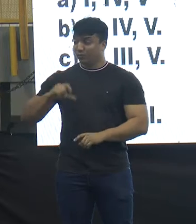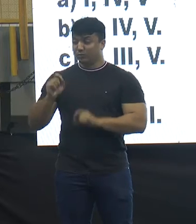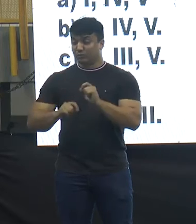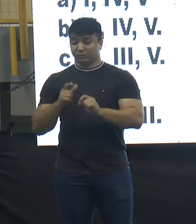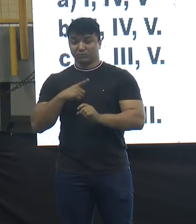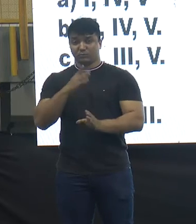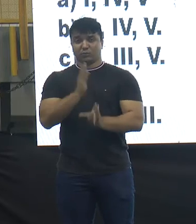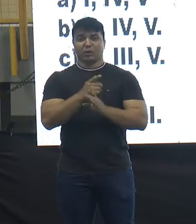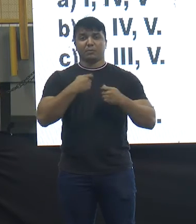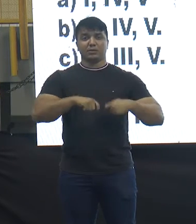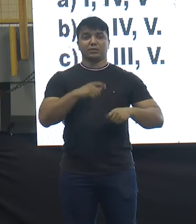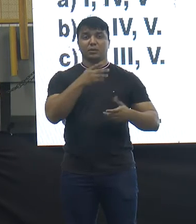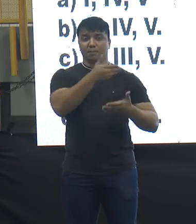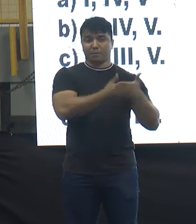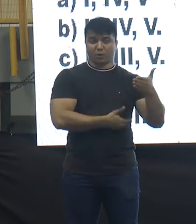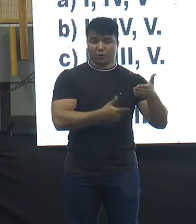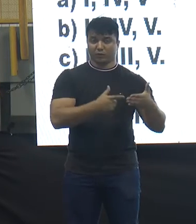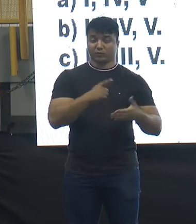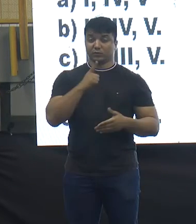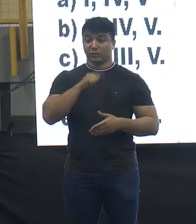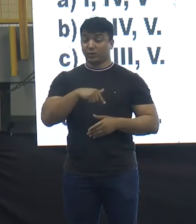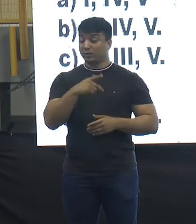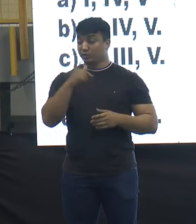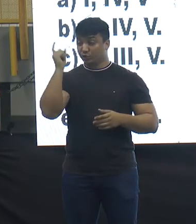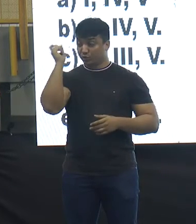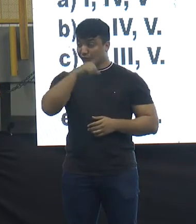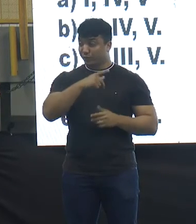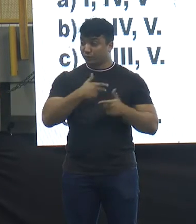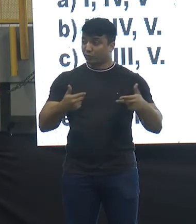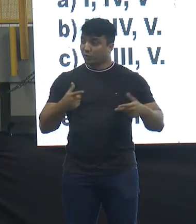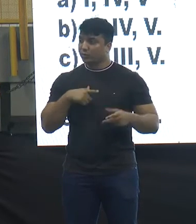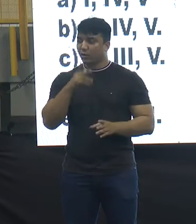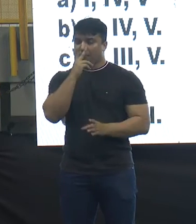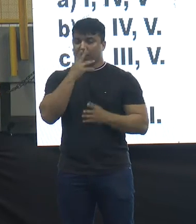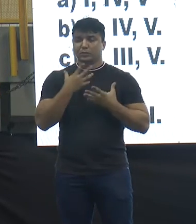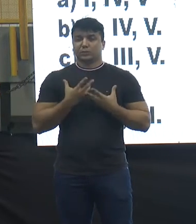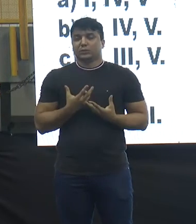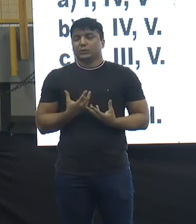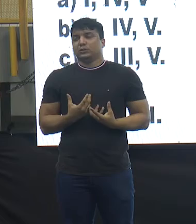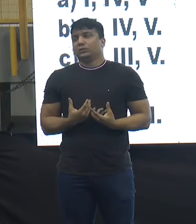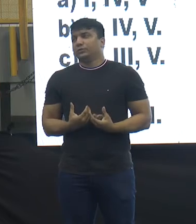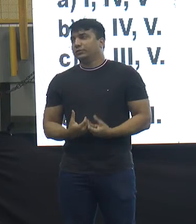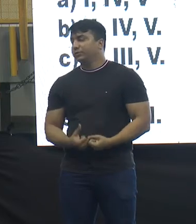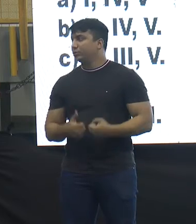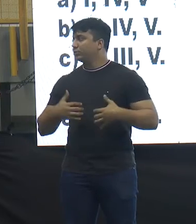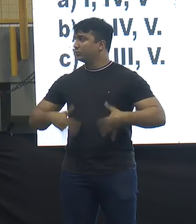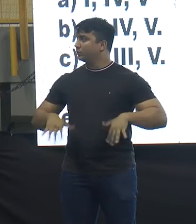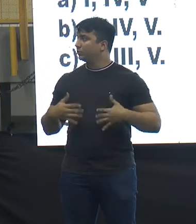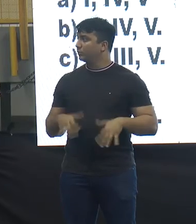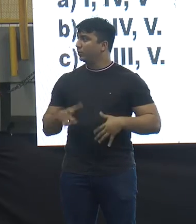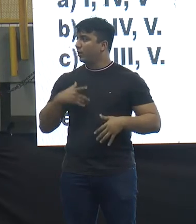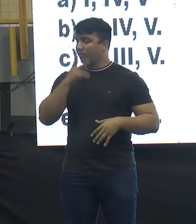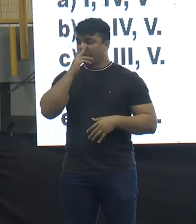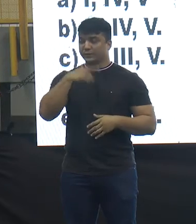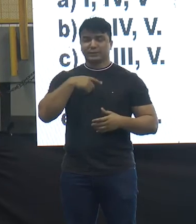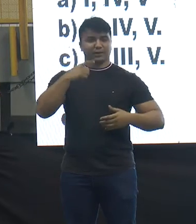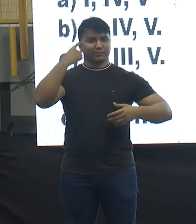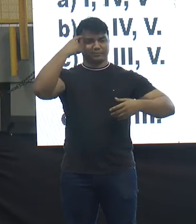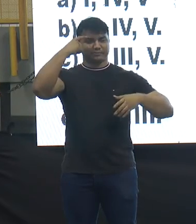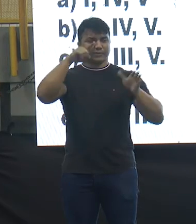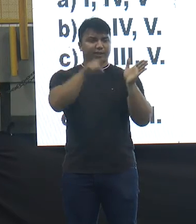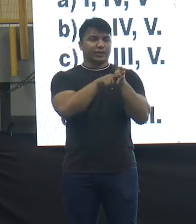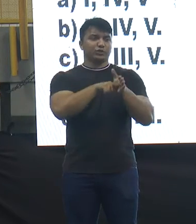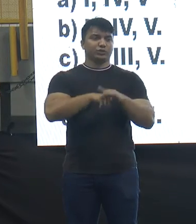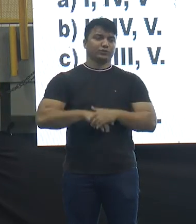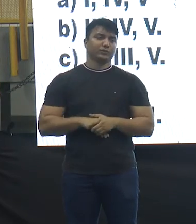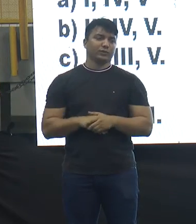você começar a fazer uma prova, pegar a parte mais difícil, ela vai sugar a tua energia. Você fica pessimista pro resto da prova. E